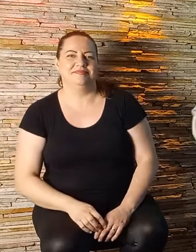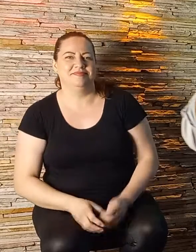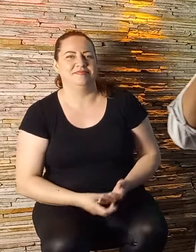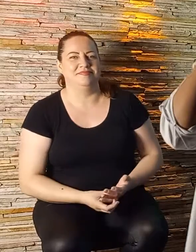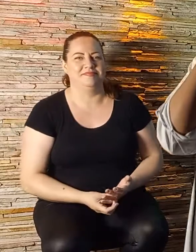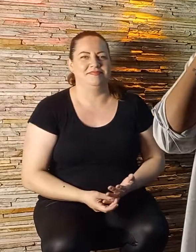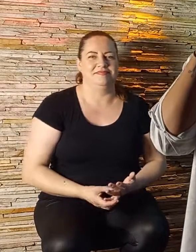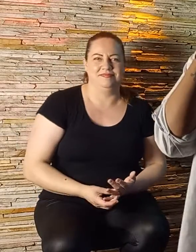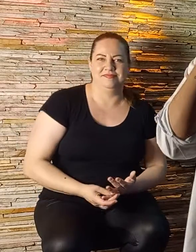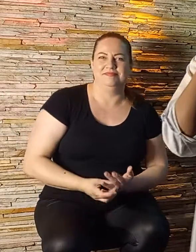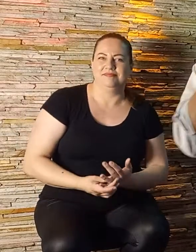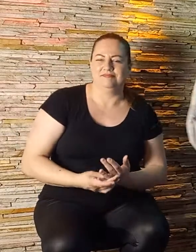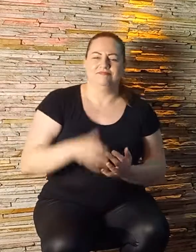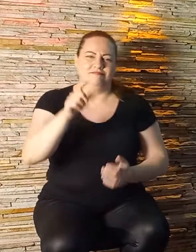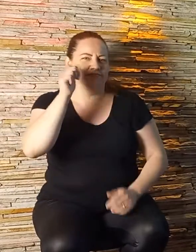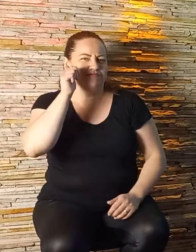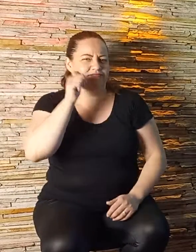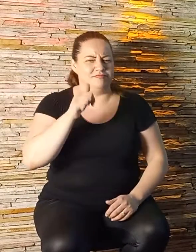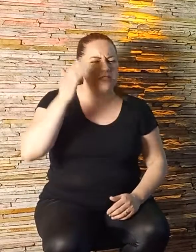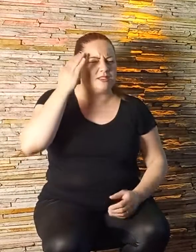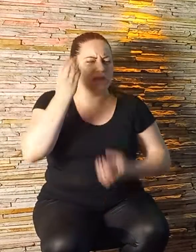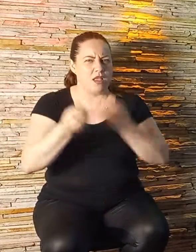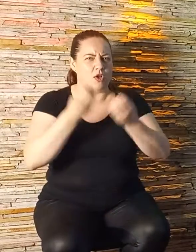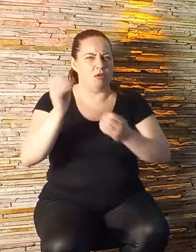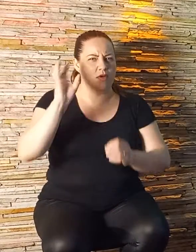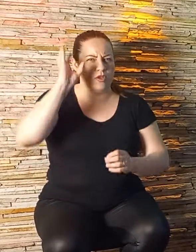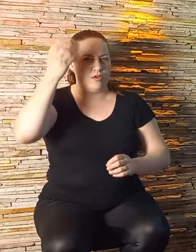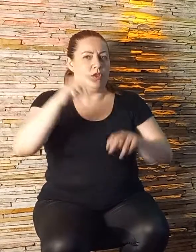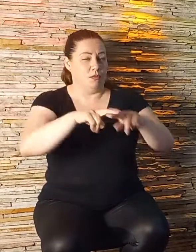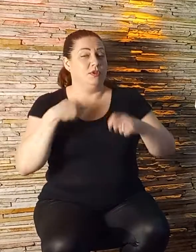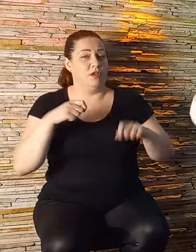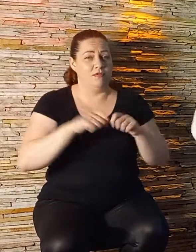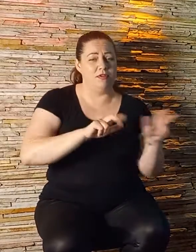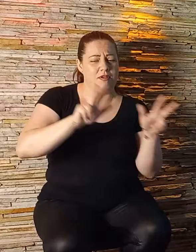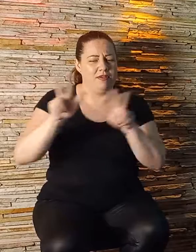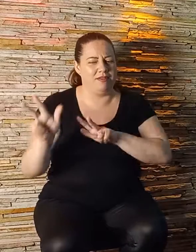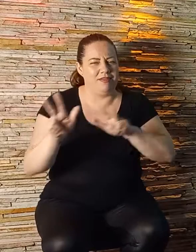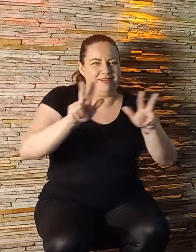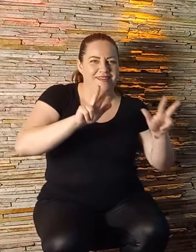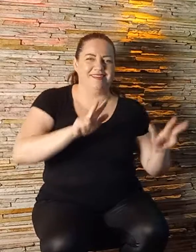irmã não sabe e é por isso que eu falo